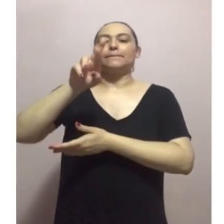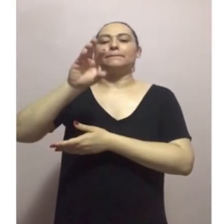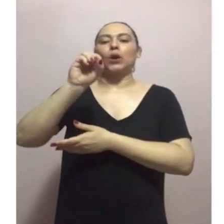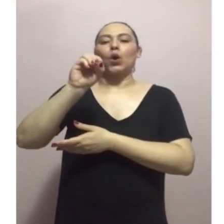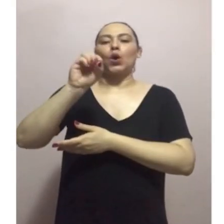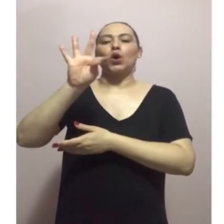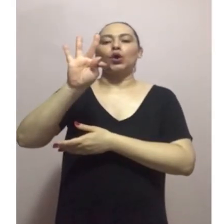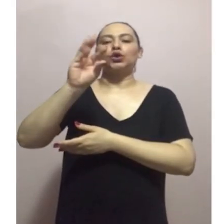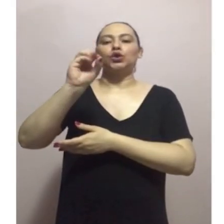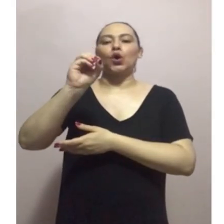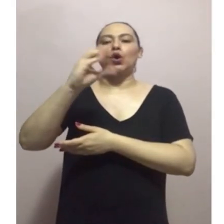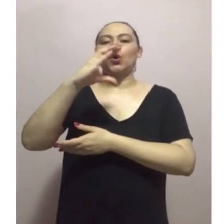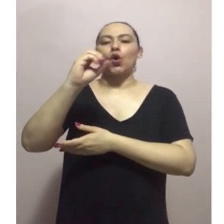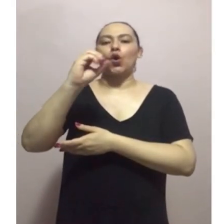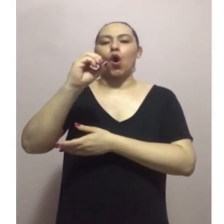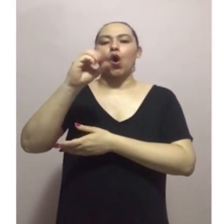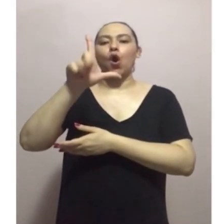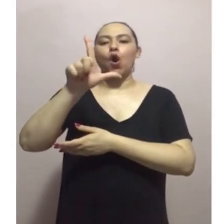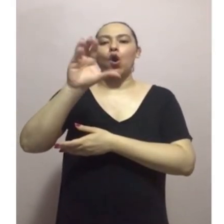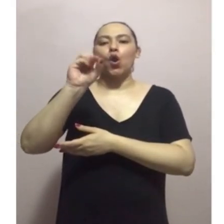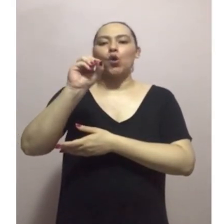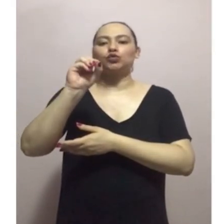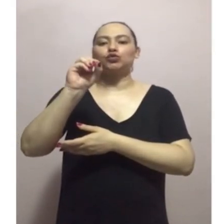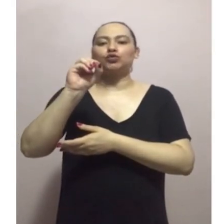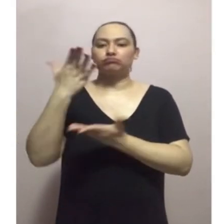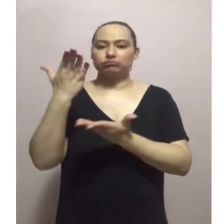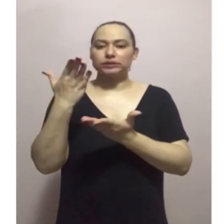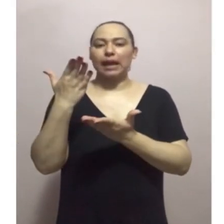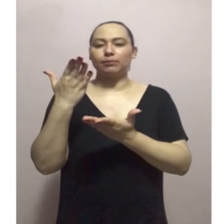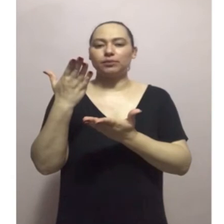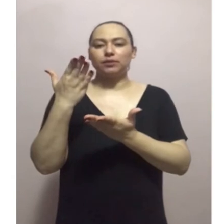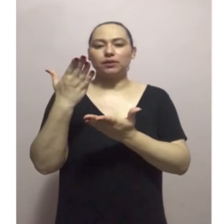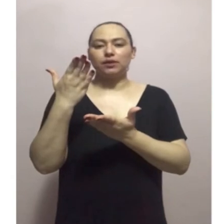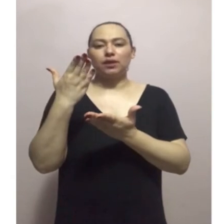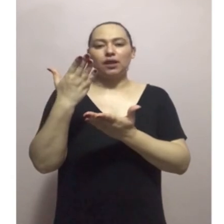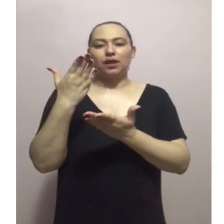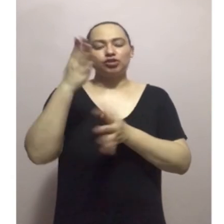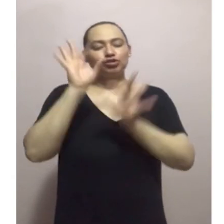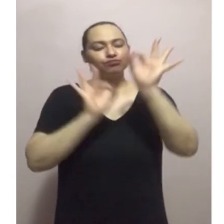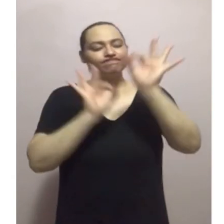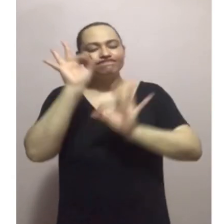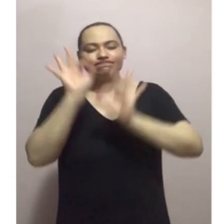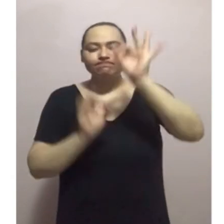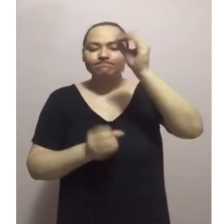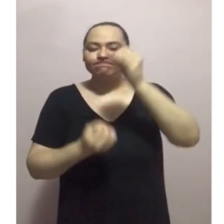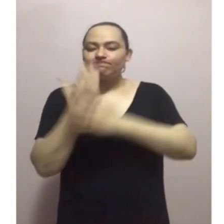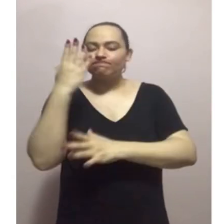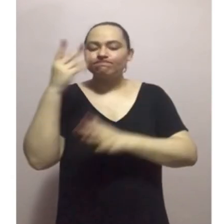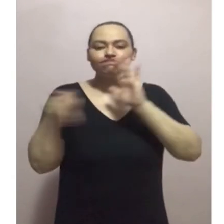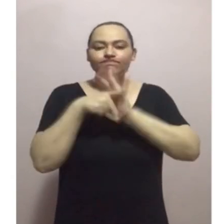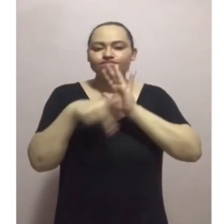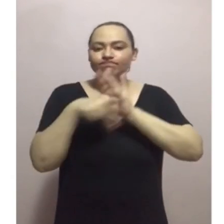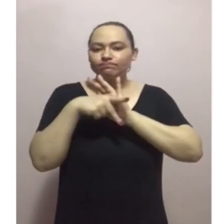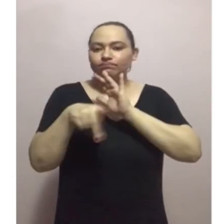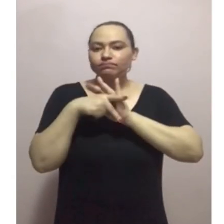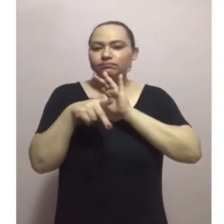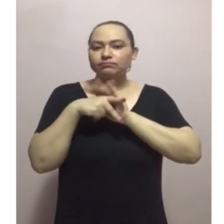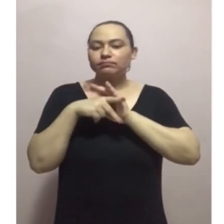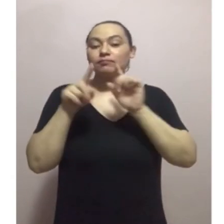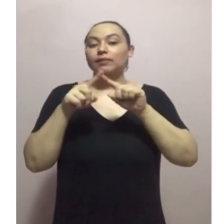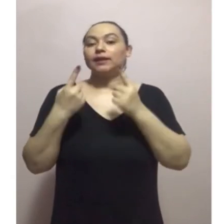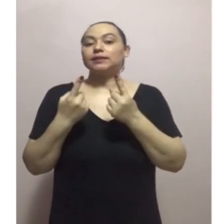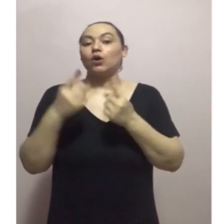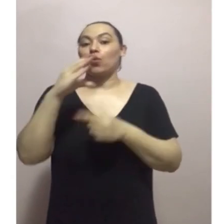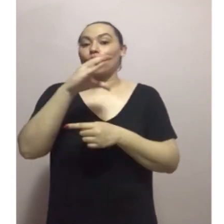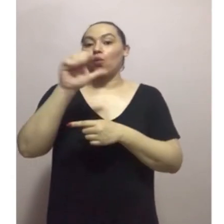equipe de audiovisual capitaneada pela Aline, mas a gente optou por criar um protocolo próprio. Quando